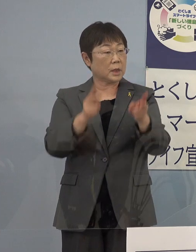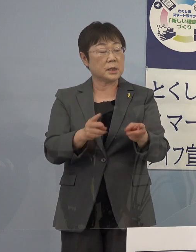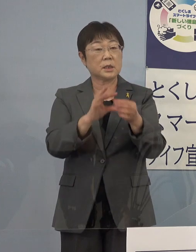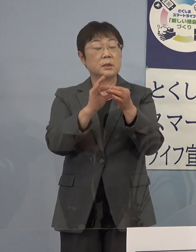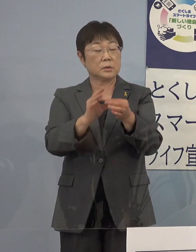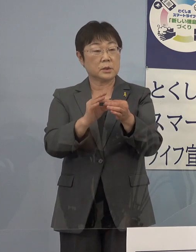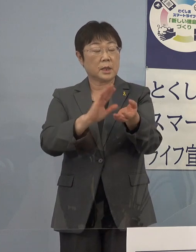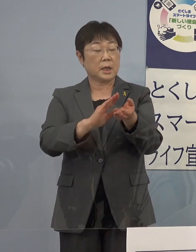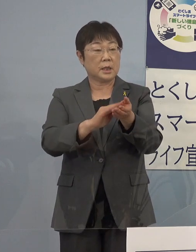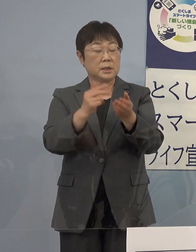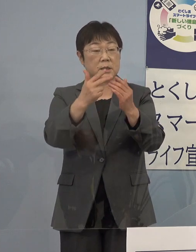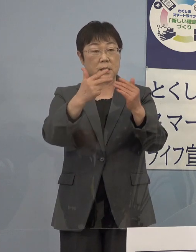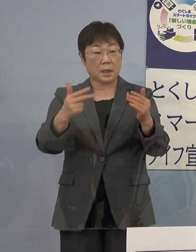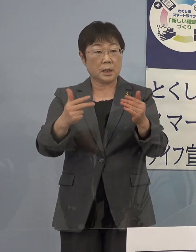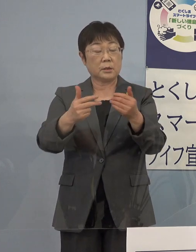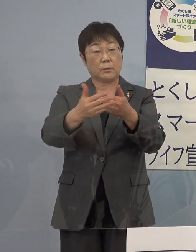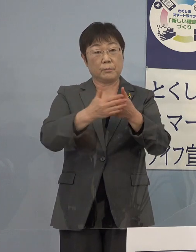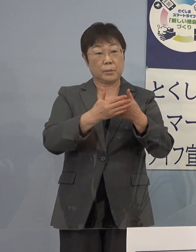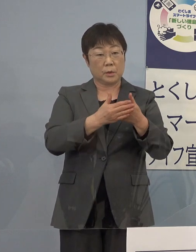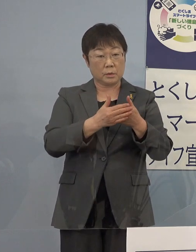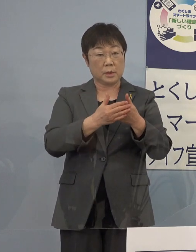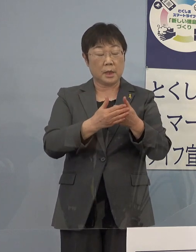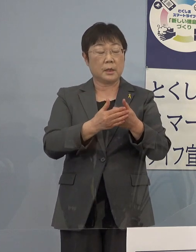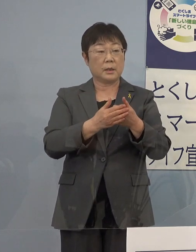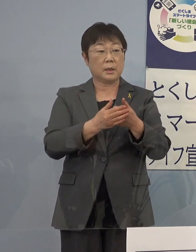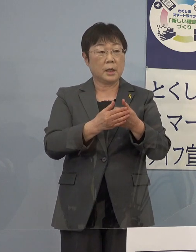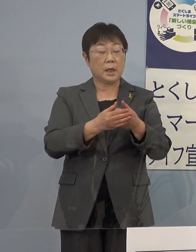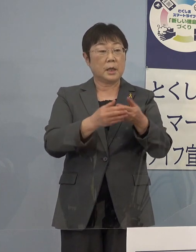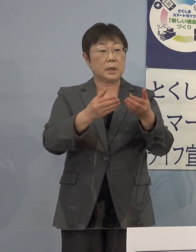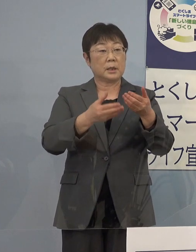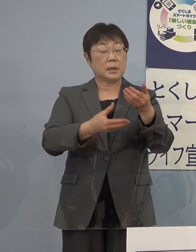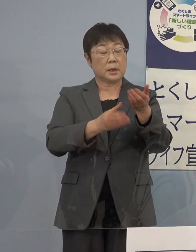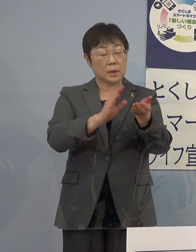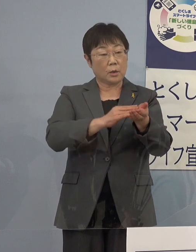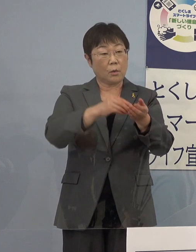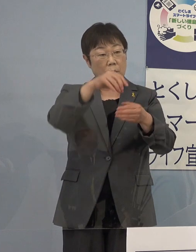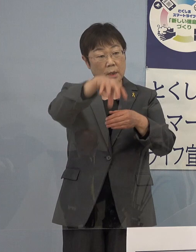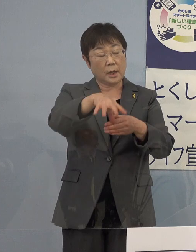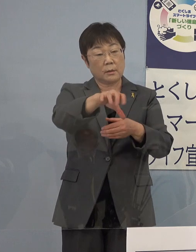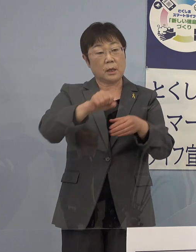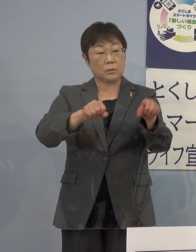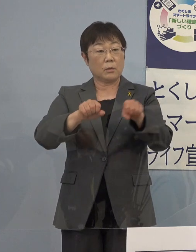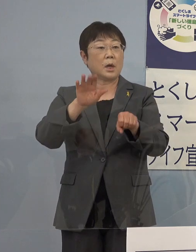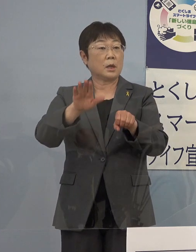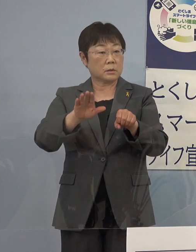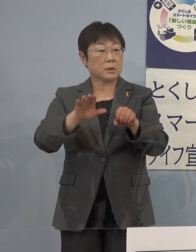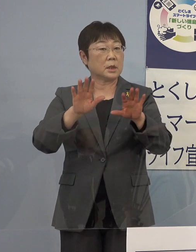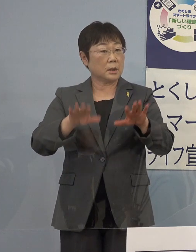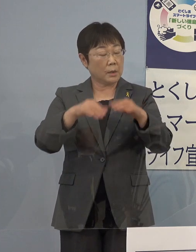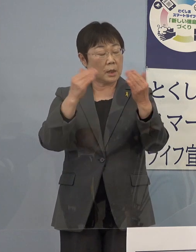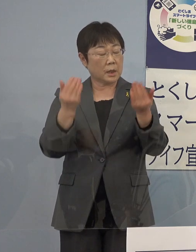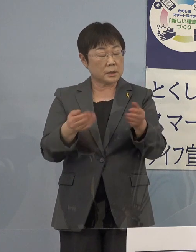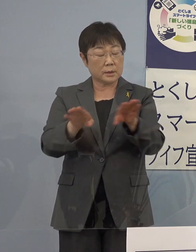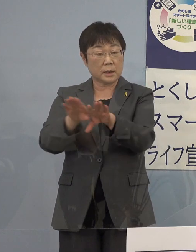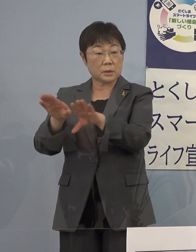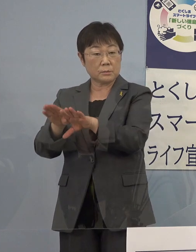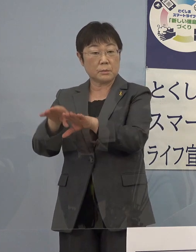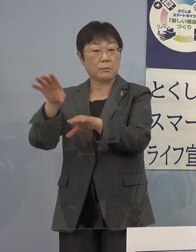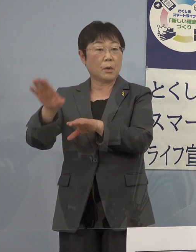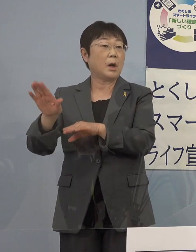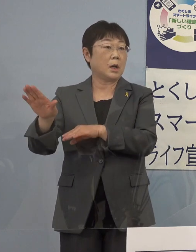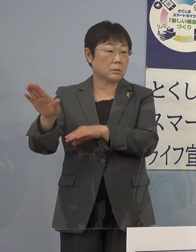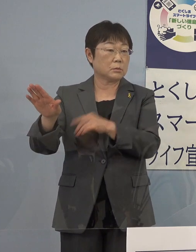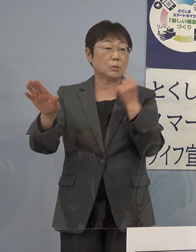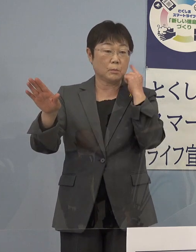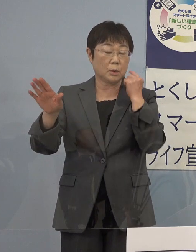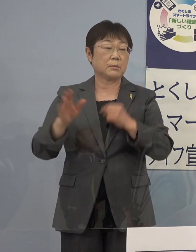で、はい、そういった診療検査、医療機関を確保するということだったんですが、今のところどれ、まあ、完全に休診してしまうところも当然中に